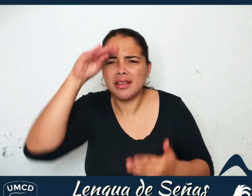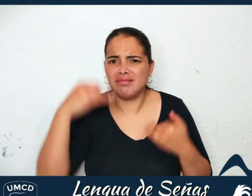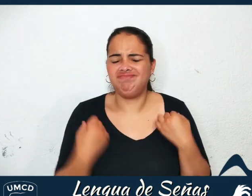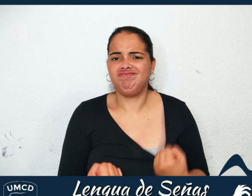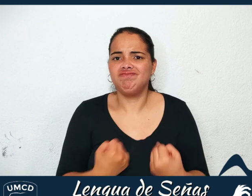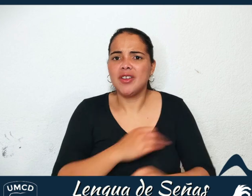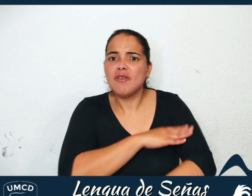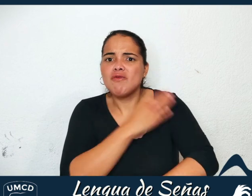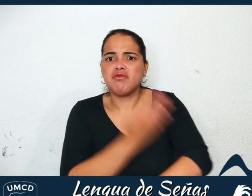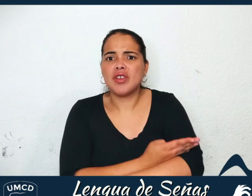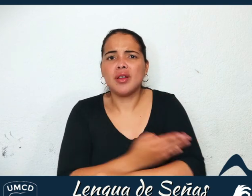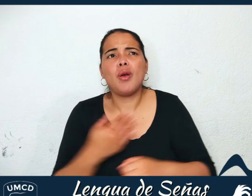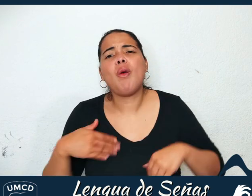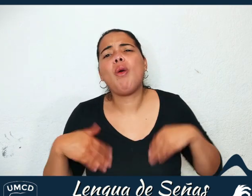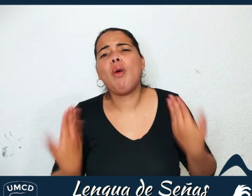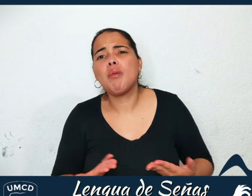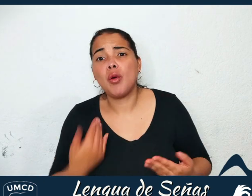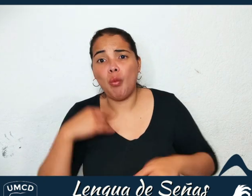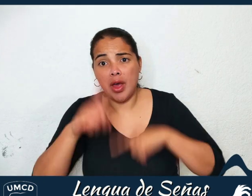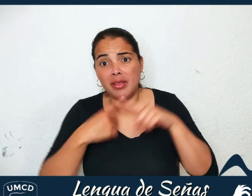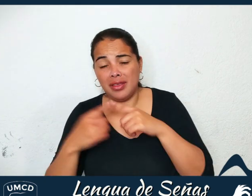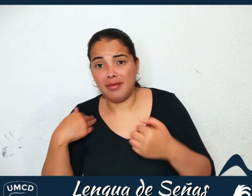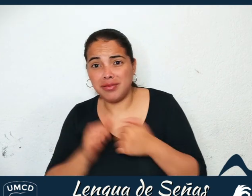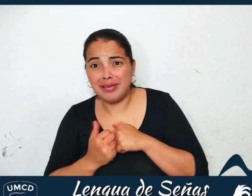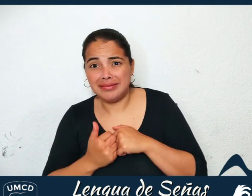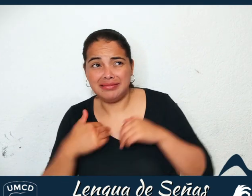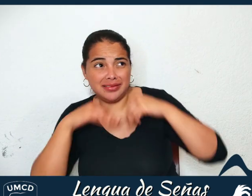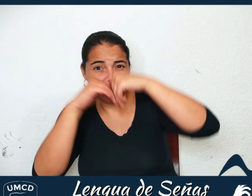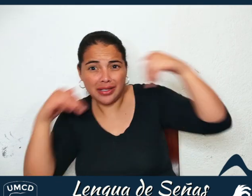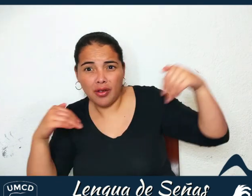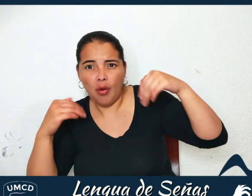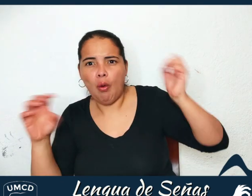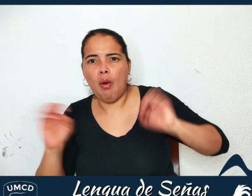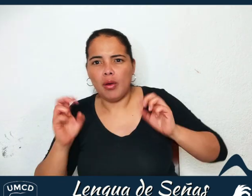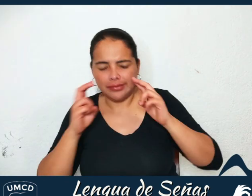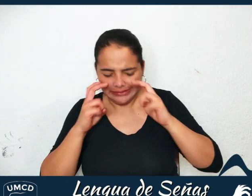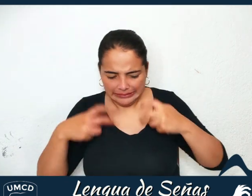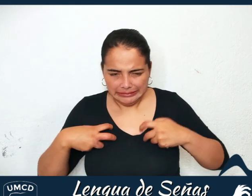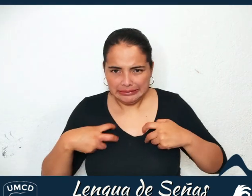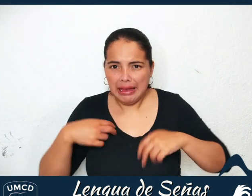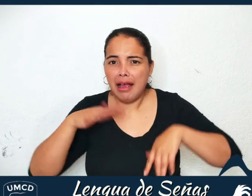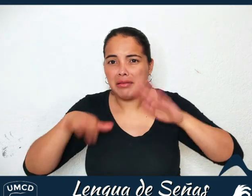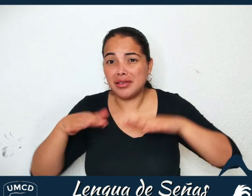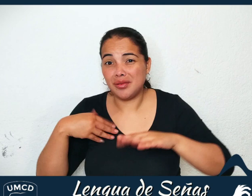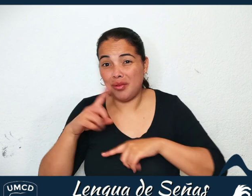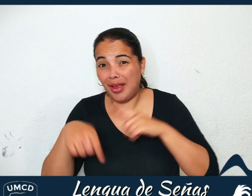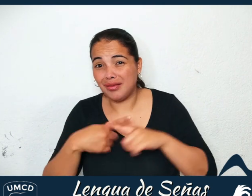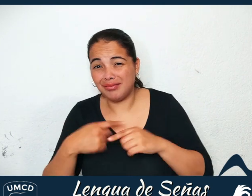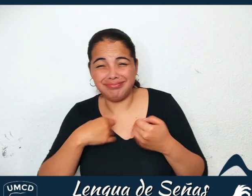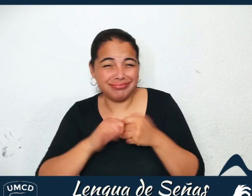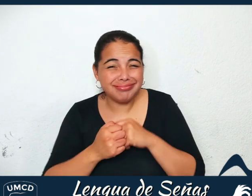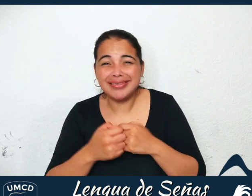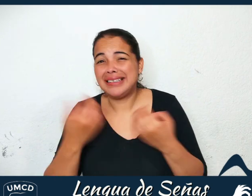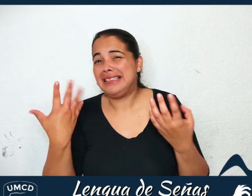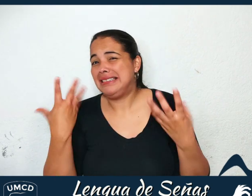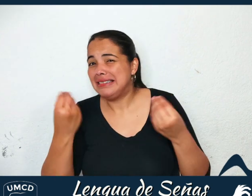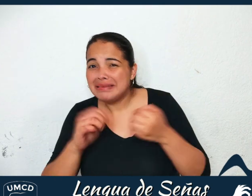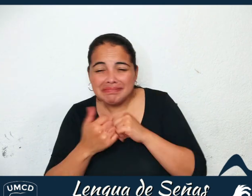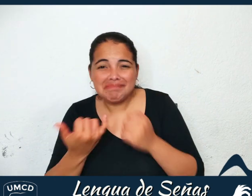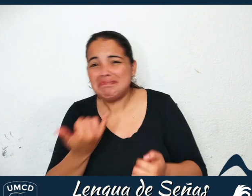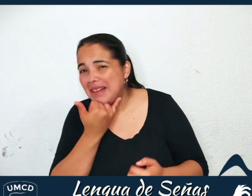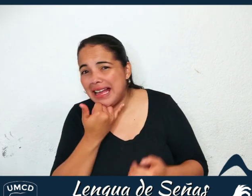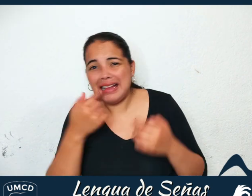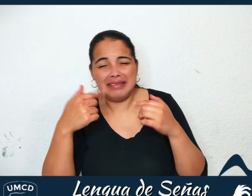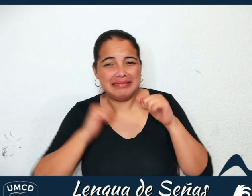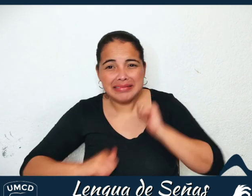nosotros hemos aprendido a poder evaluar cómo está nuestra vida, poder hacer un análisis o un inventario espiritual para saber en qué